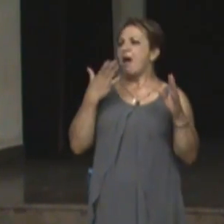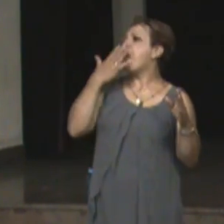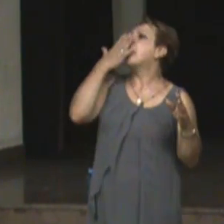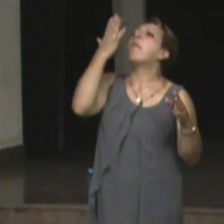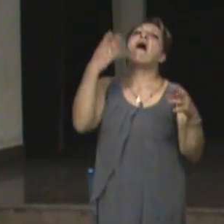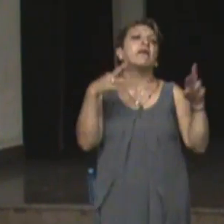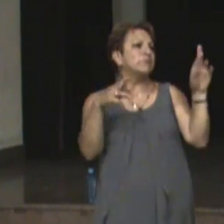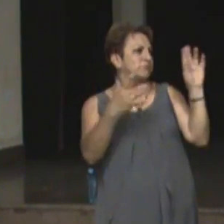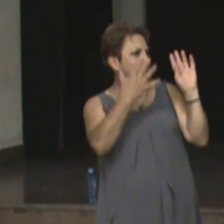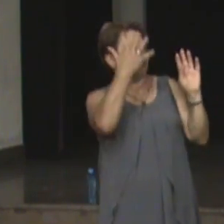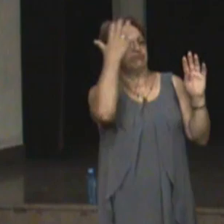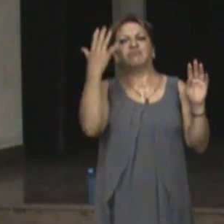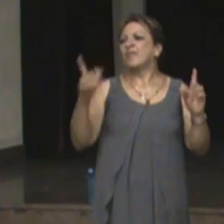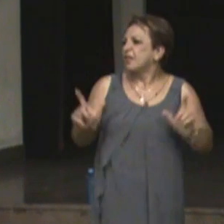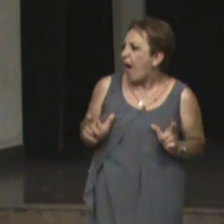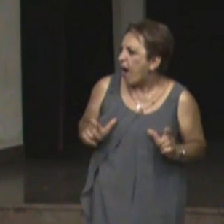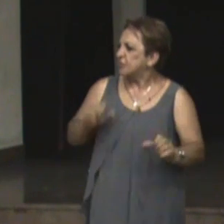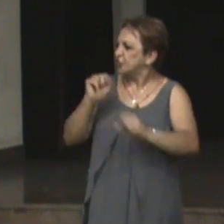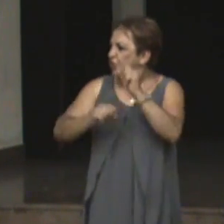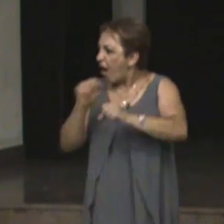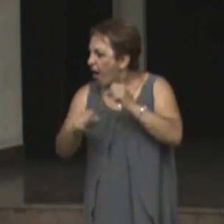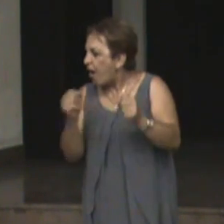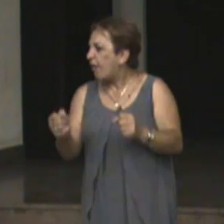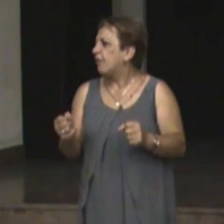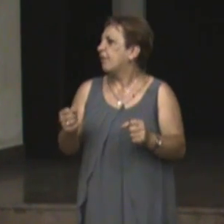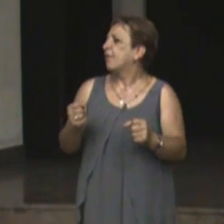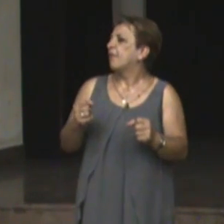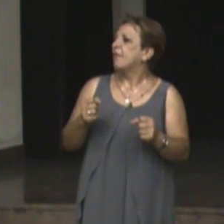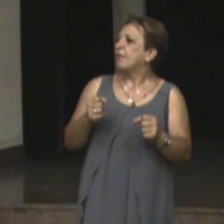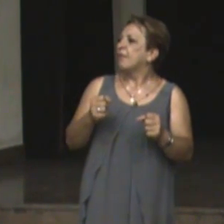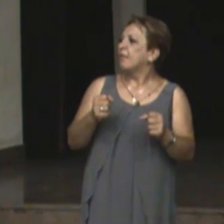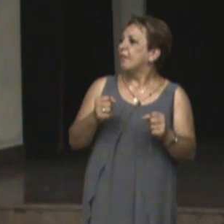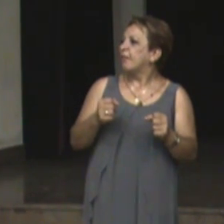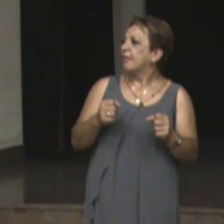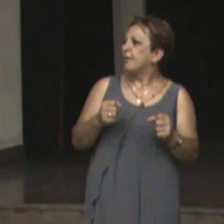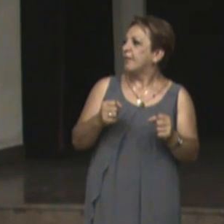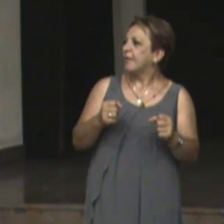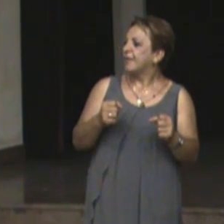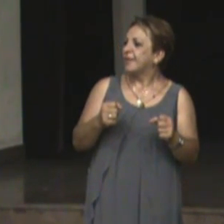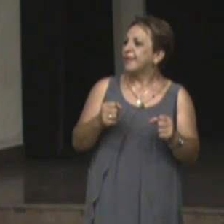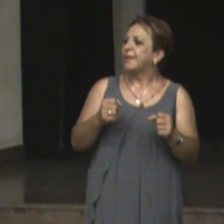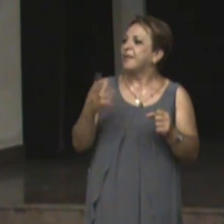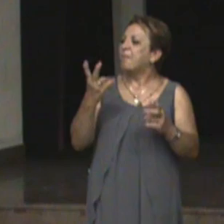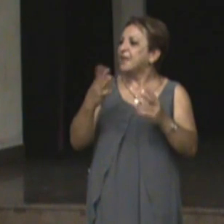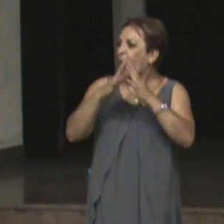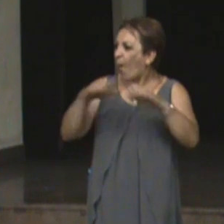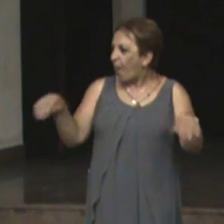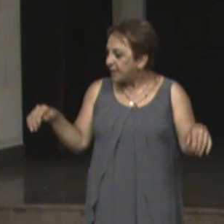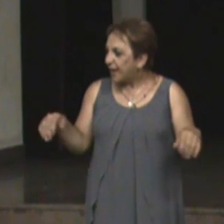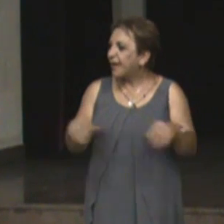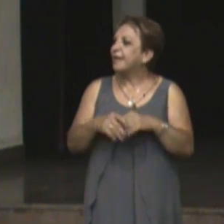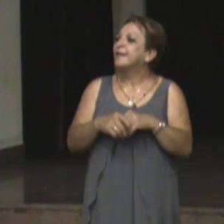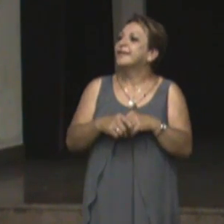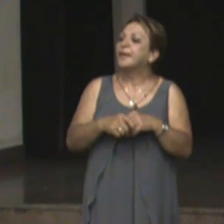հպարտության, մեծամտության, նախանձի, չարության առհասարակ քարն է, որ մենք պիտի կոտրենք։ Եվ